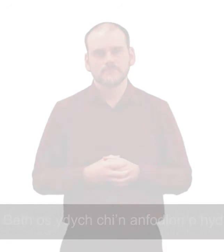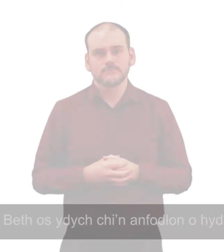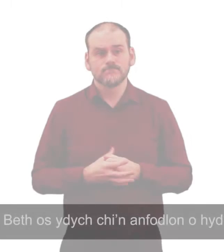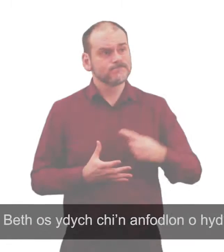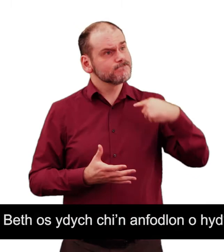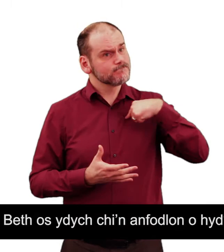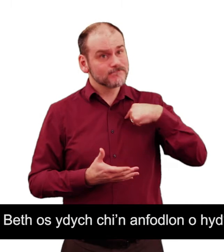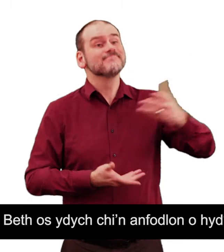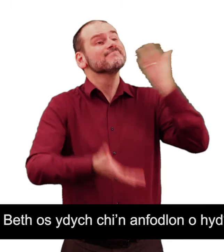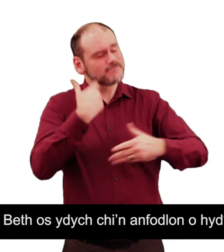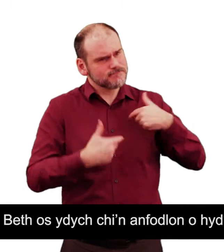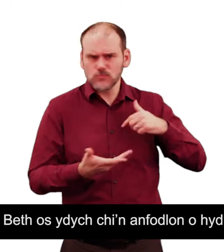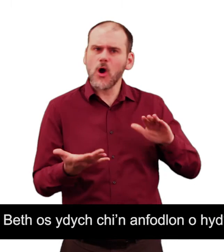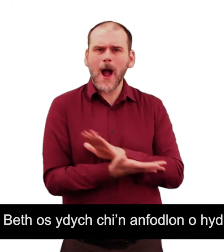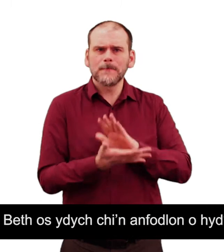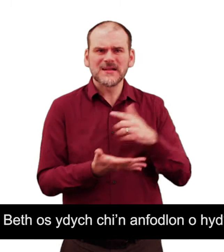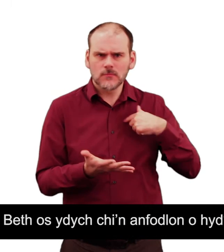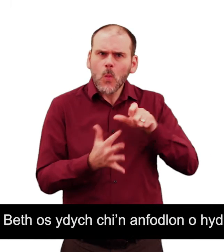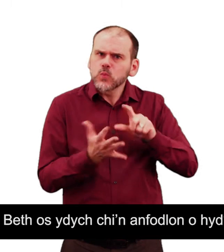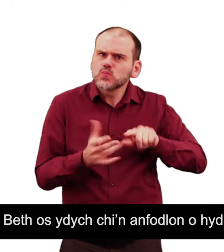Beth os ydych chi'n anfodlon o hyd?